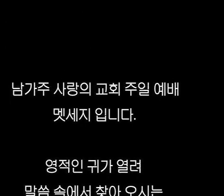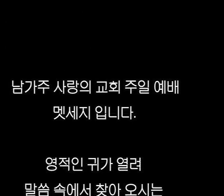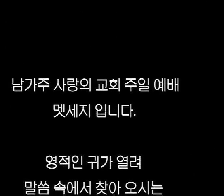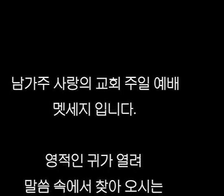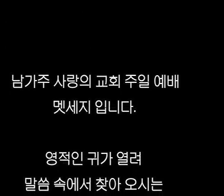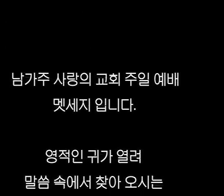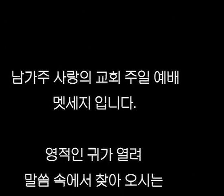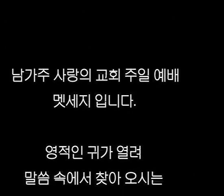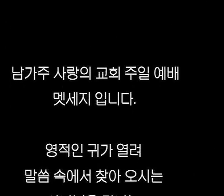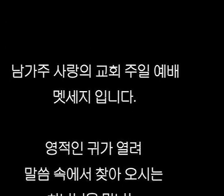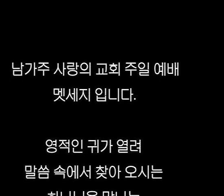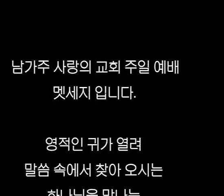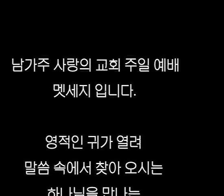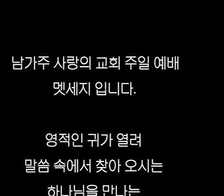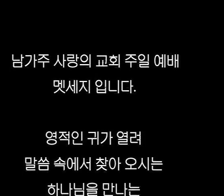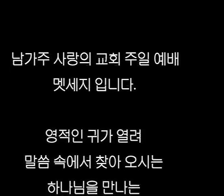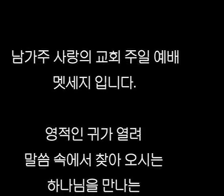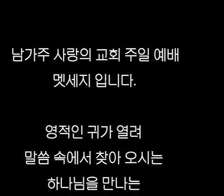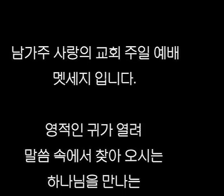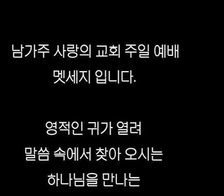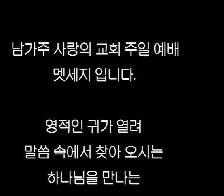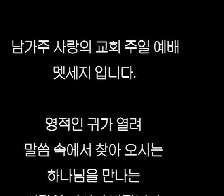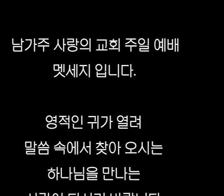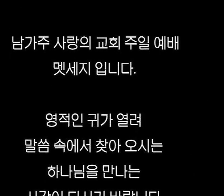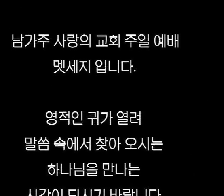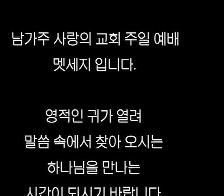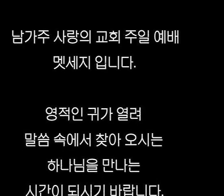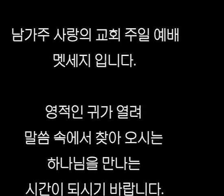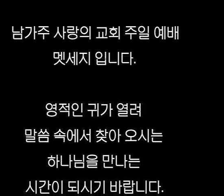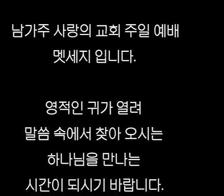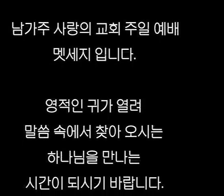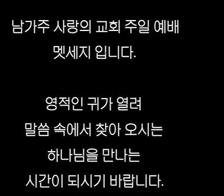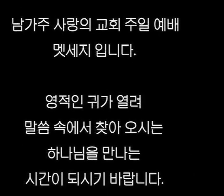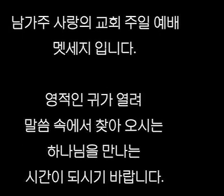속에서 찾아오시는 하나님을 만나는 시간이 되시기 바랍니다.